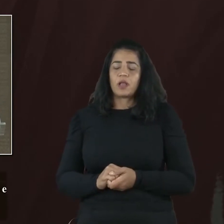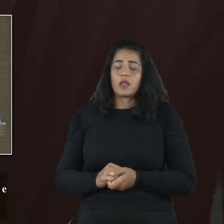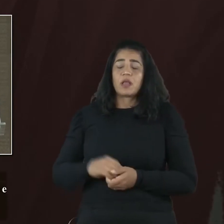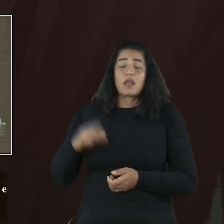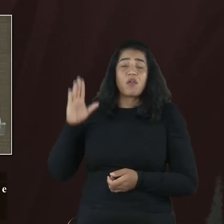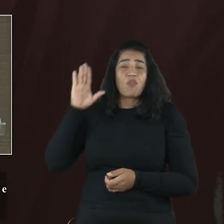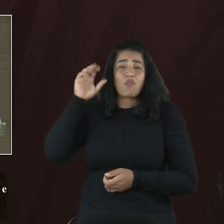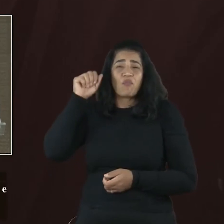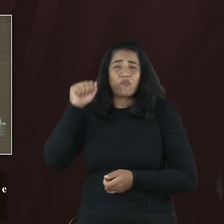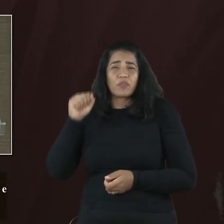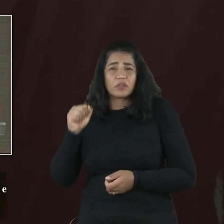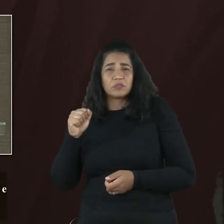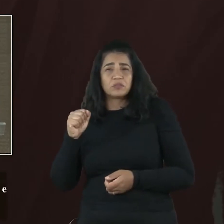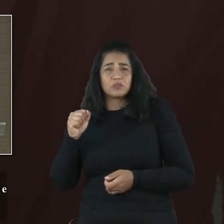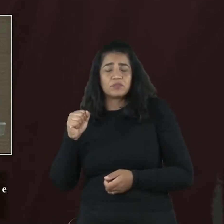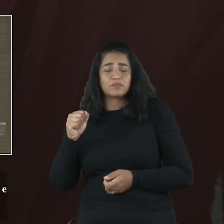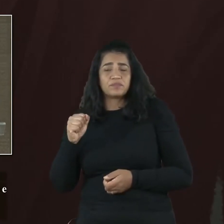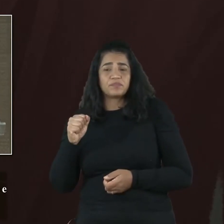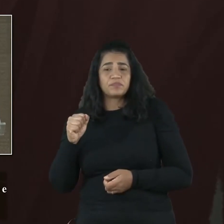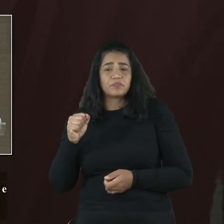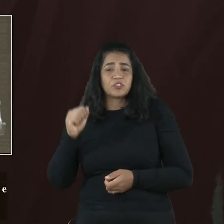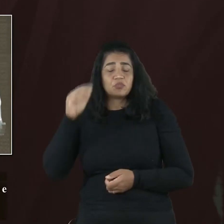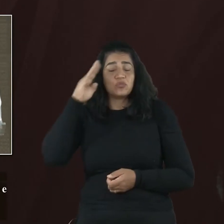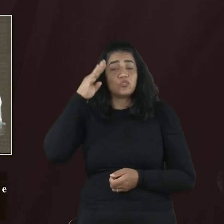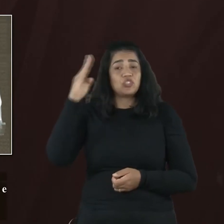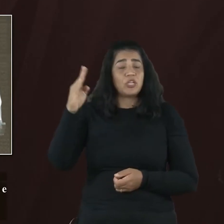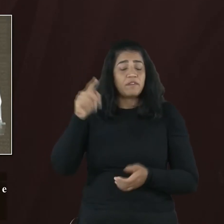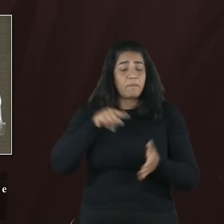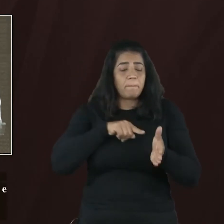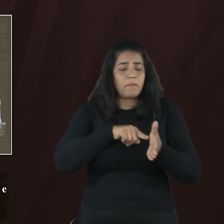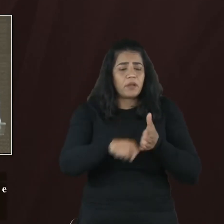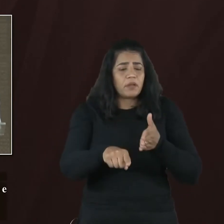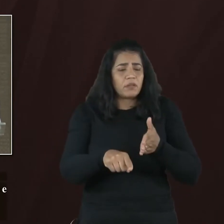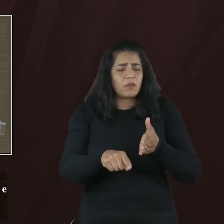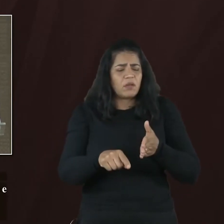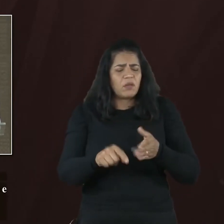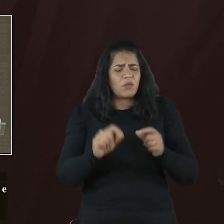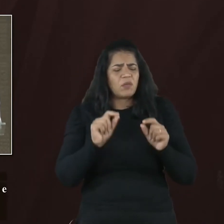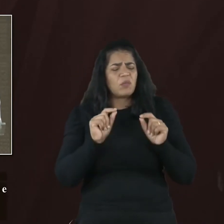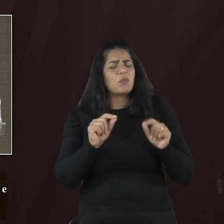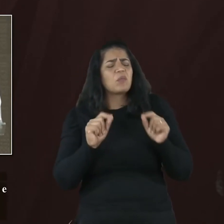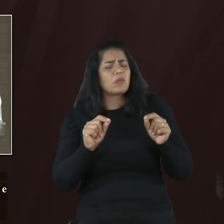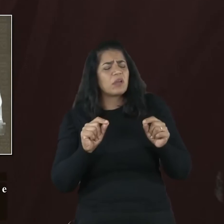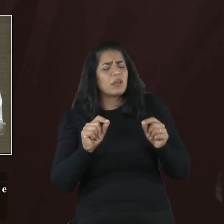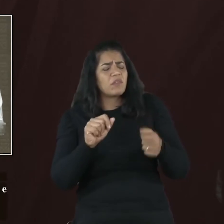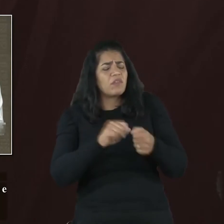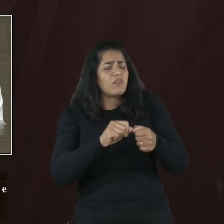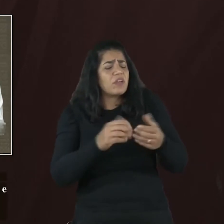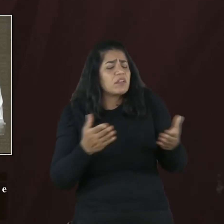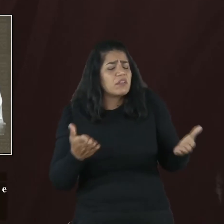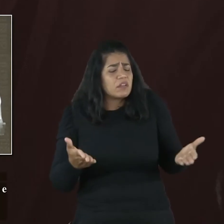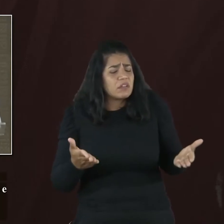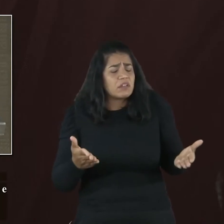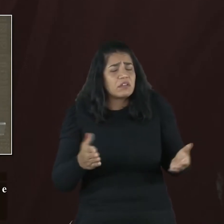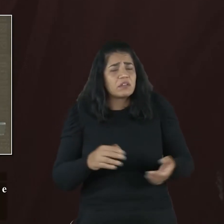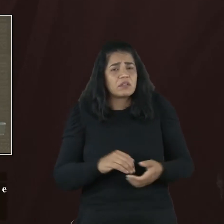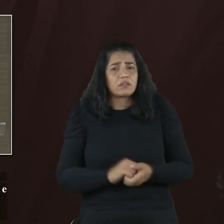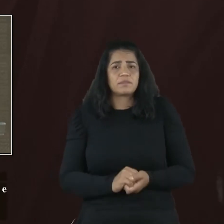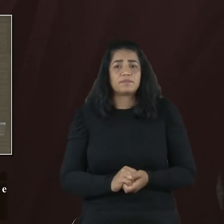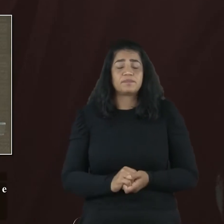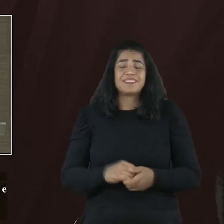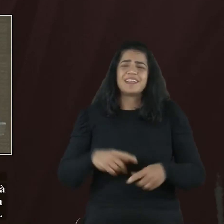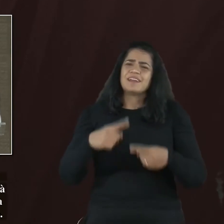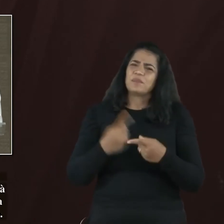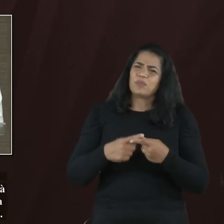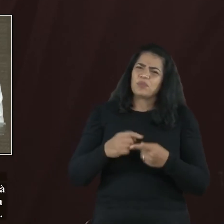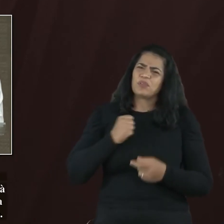lhe disse: que estás para fazer? Por quê? Porque o comandante, versículo 24, ele tinha ordenado que Paulo